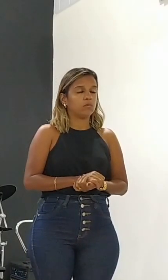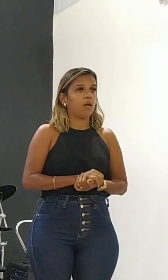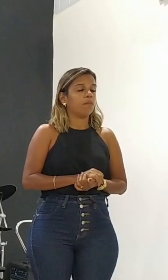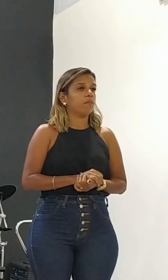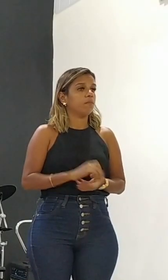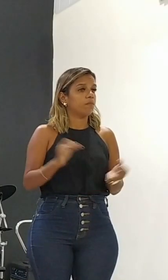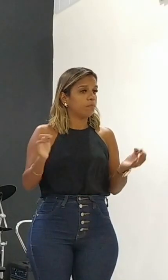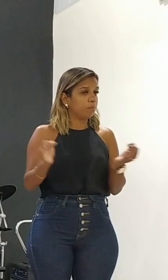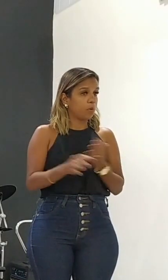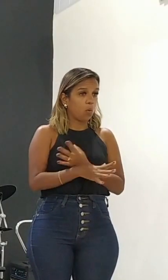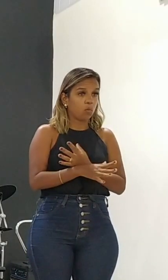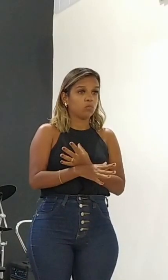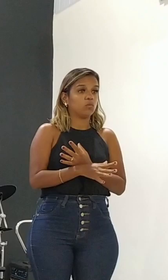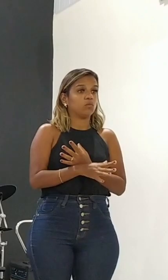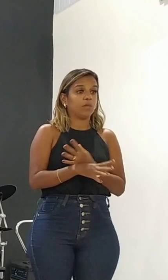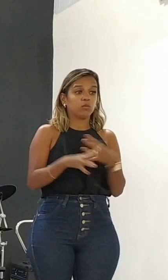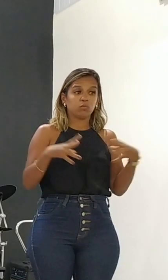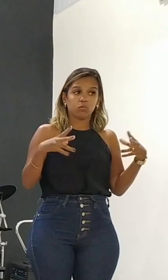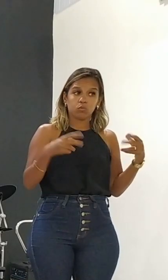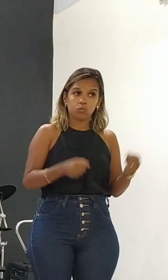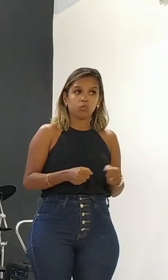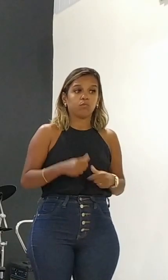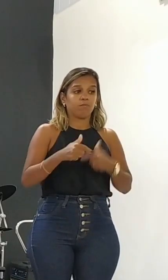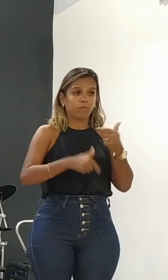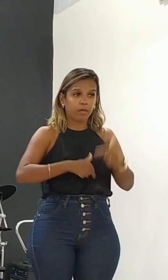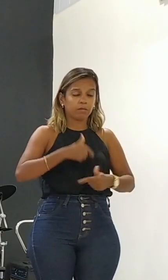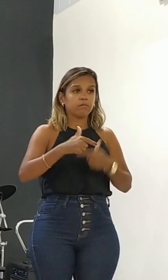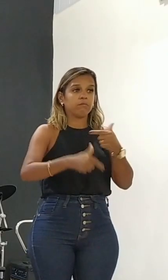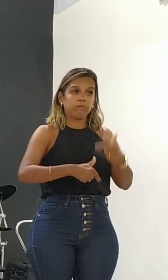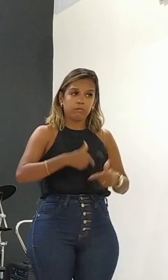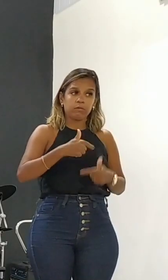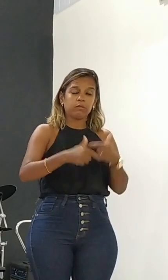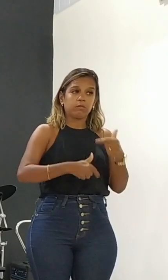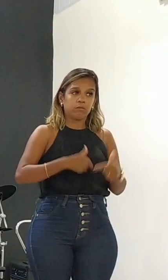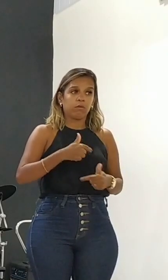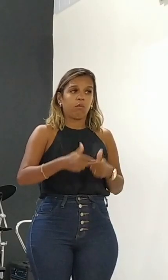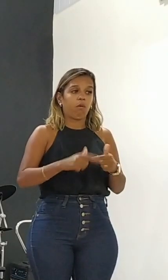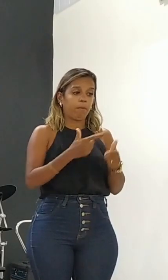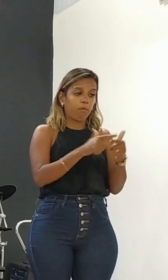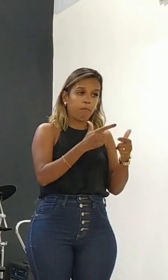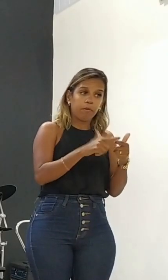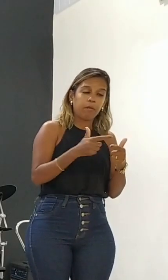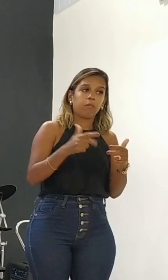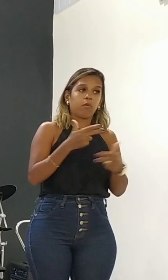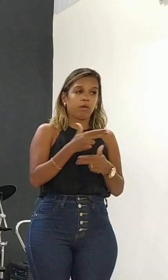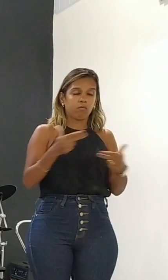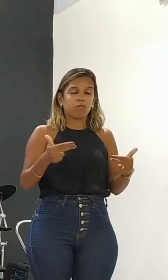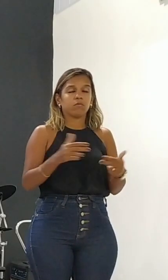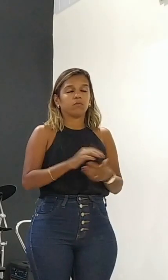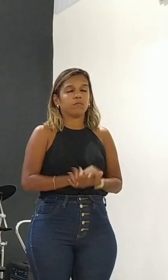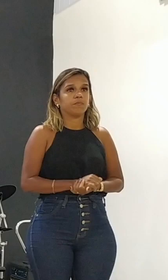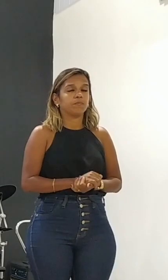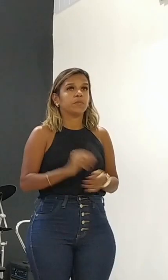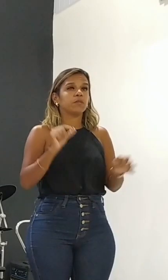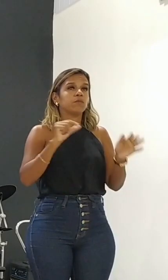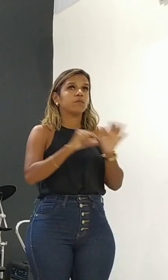preparados para tudo, preparados para batalhar, para lutar em qualquer situação. No versículo 18,